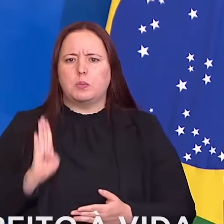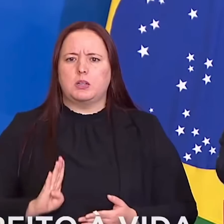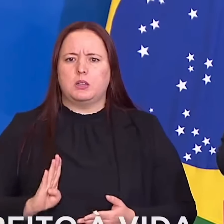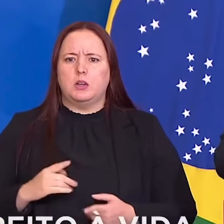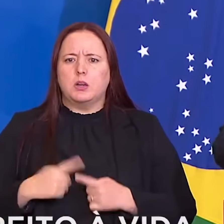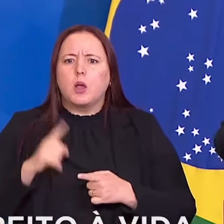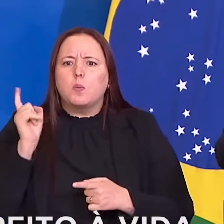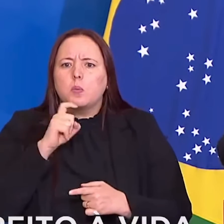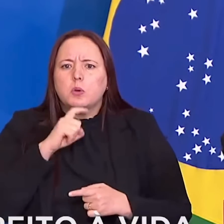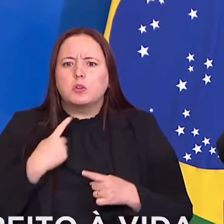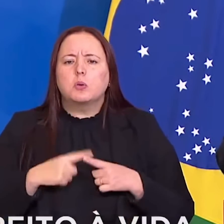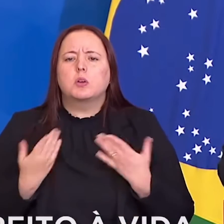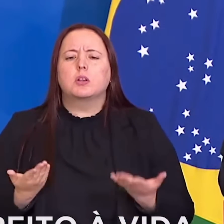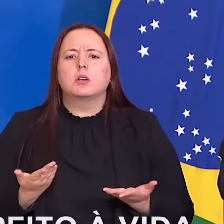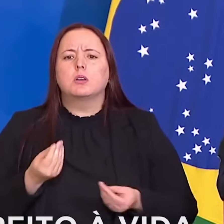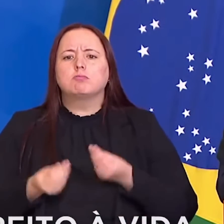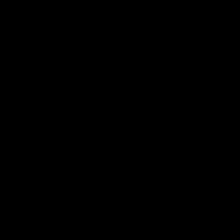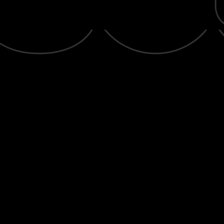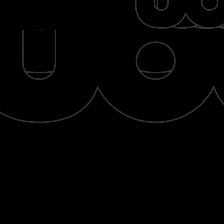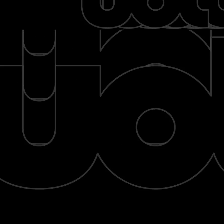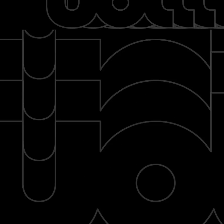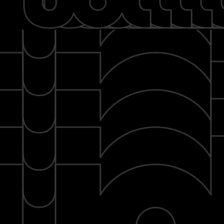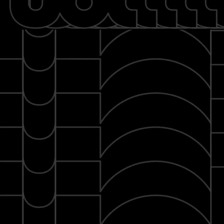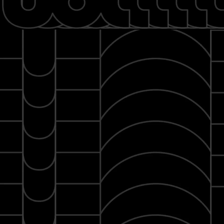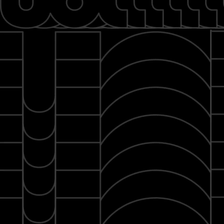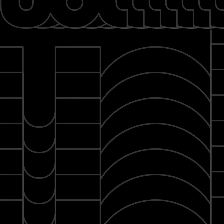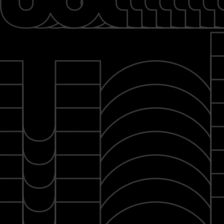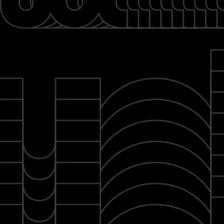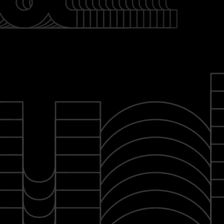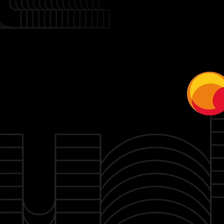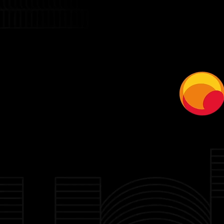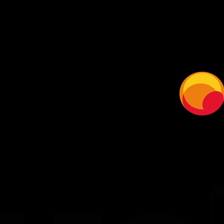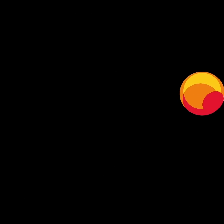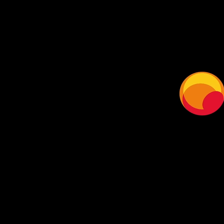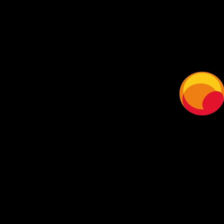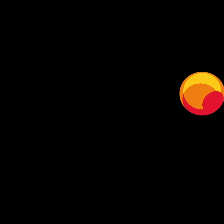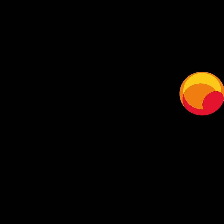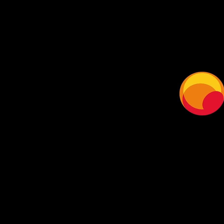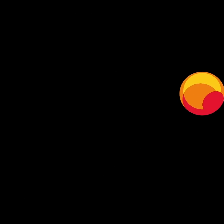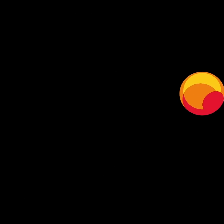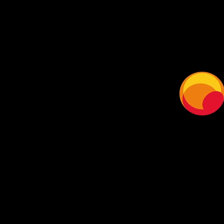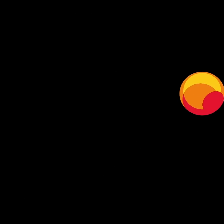fábrica de fake News que esqueceu o globo Folha de São João